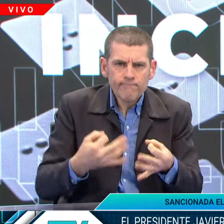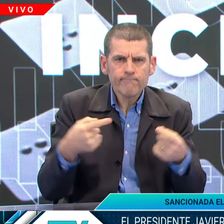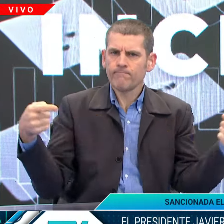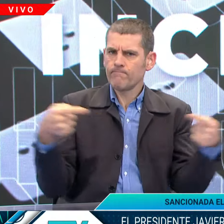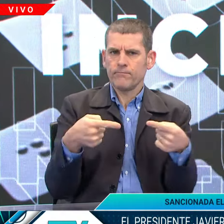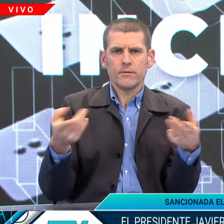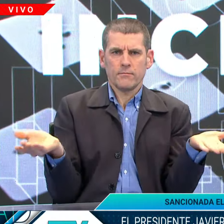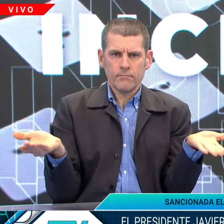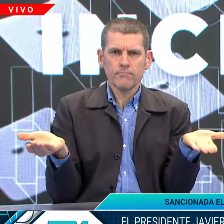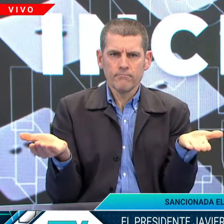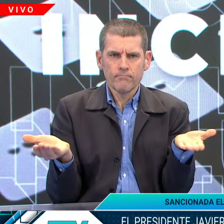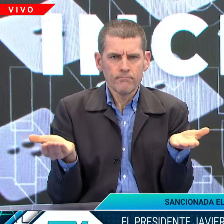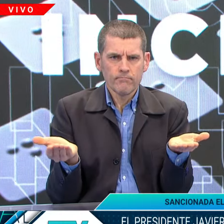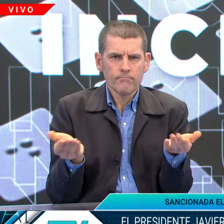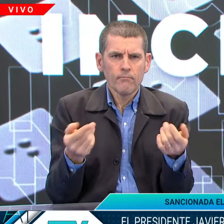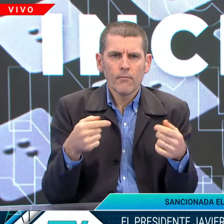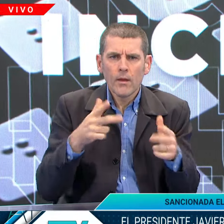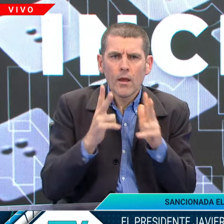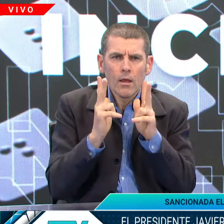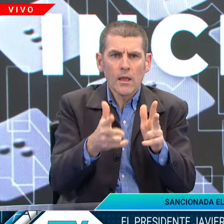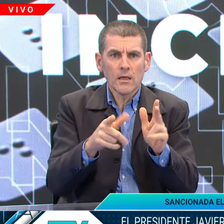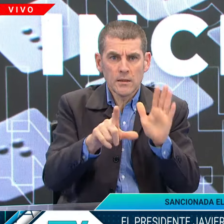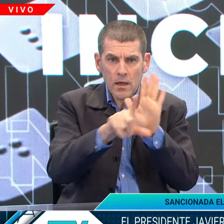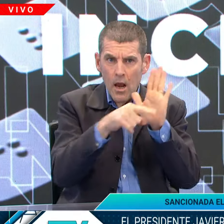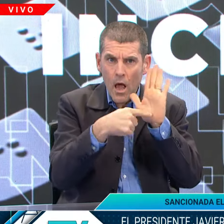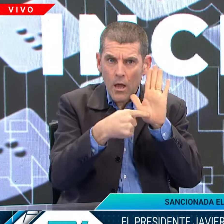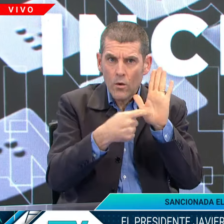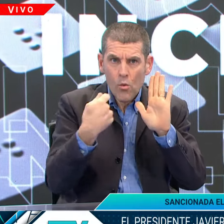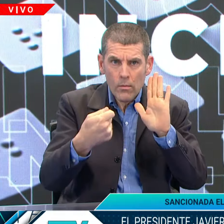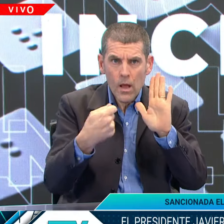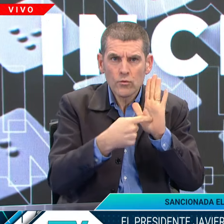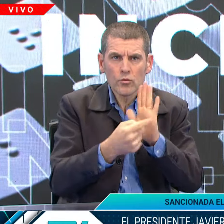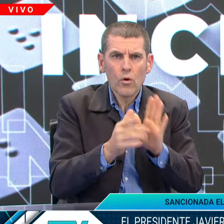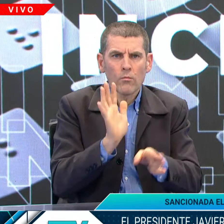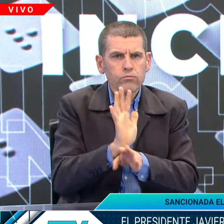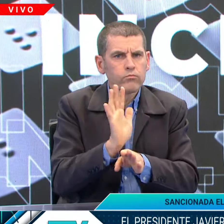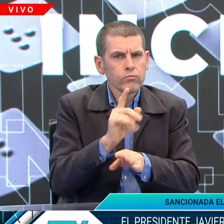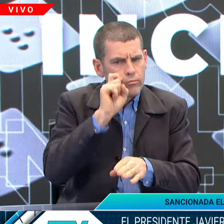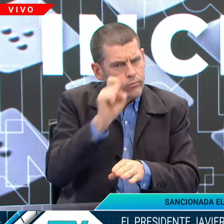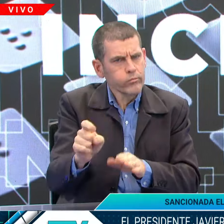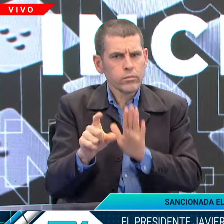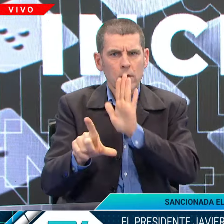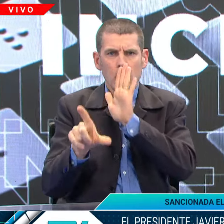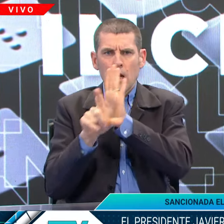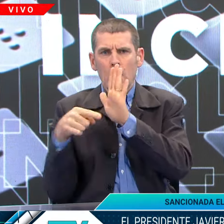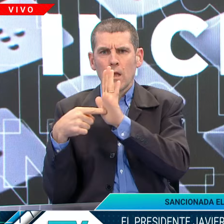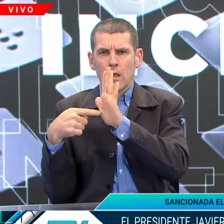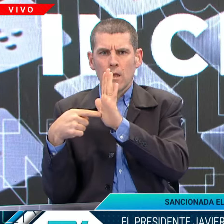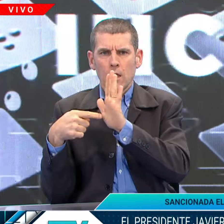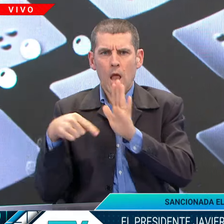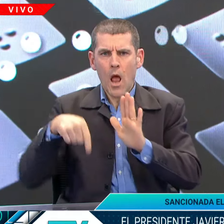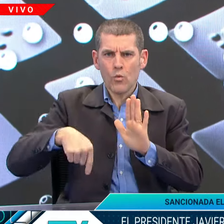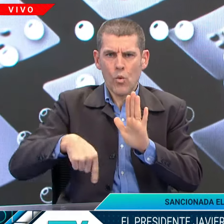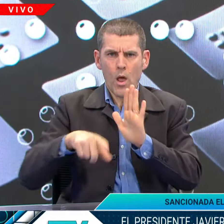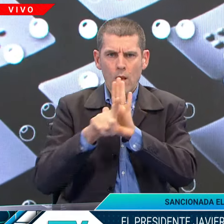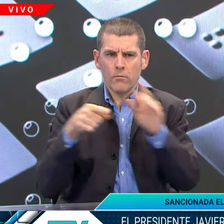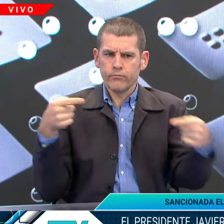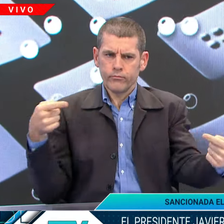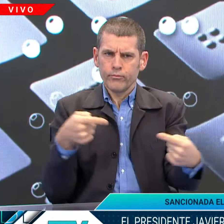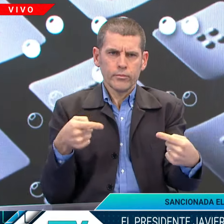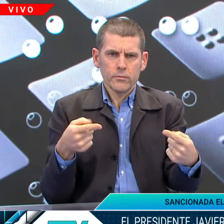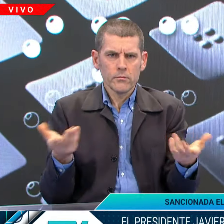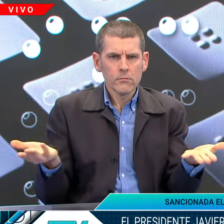argumenta que la ley de movilidad previsional es manifiestamente violatoria del marco jurídico vigente, porque no